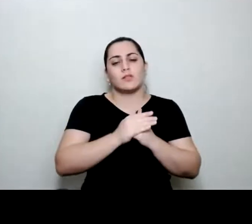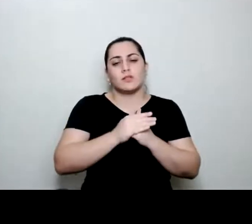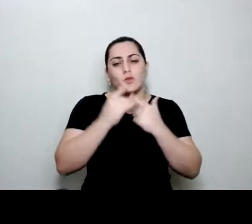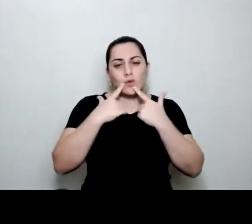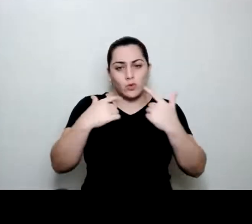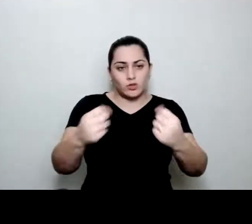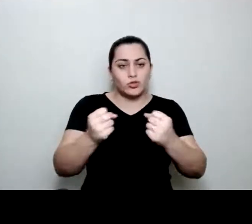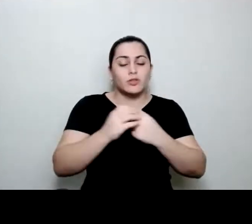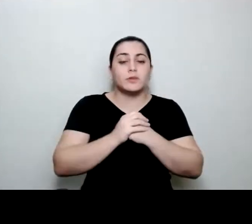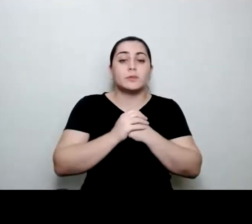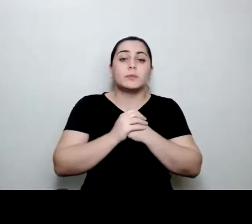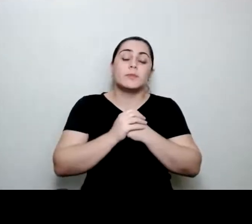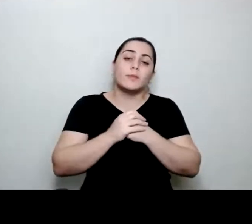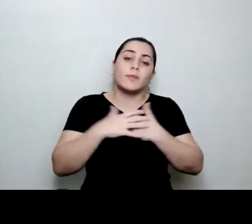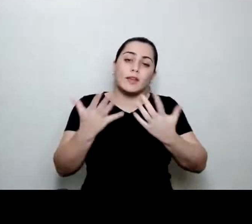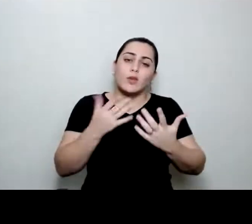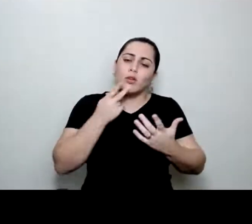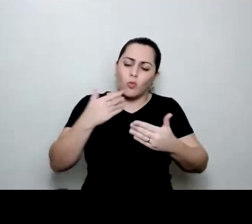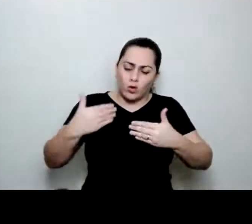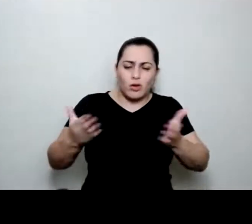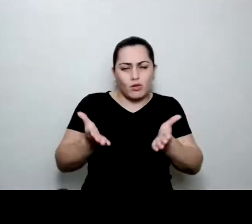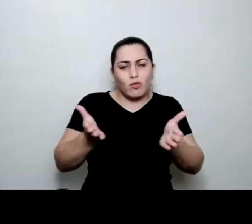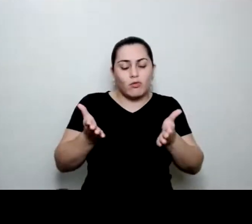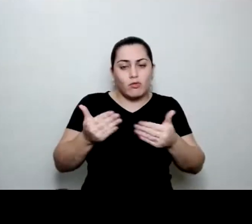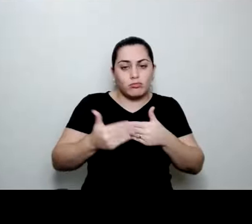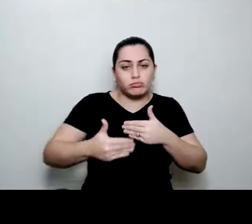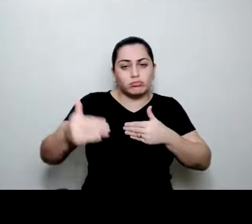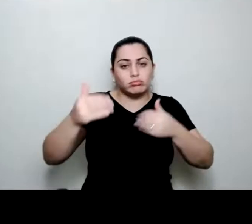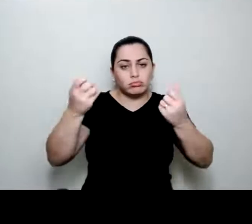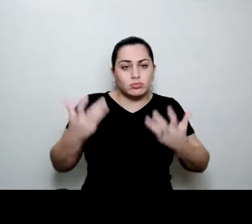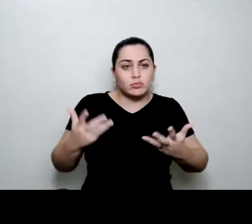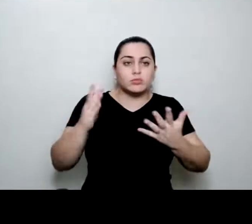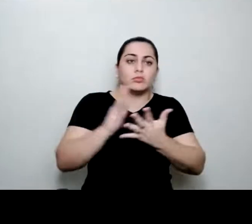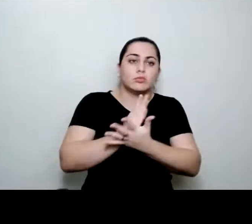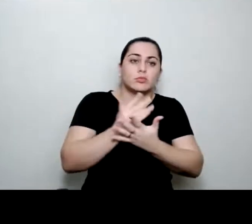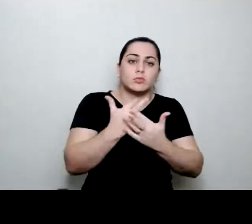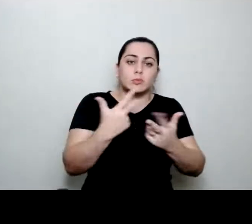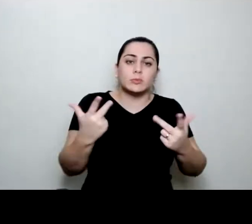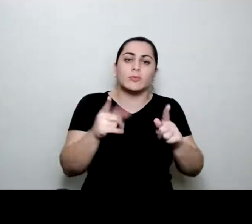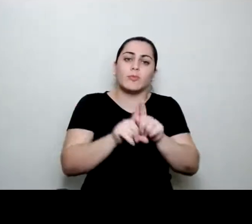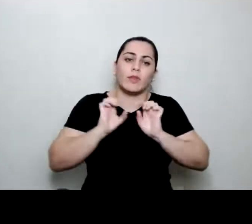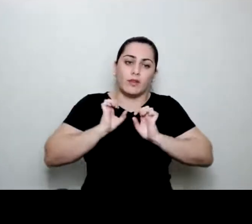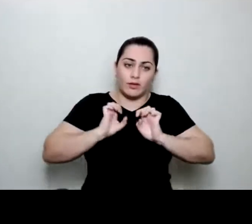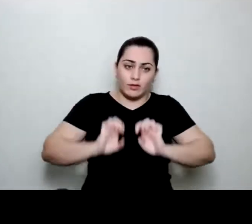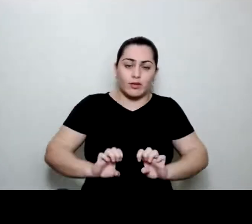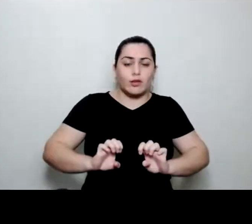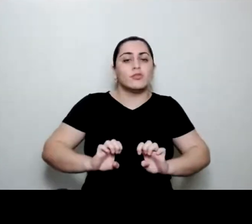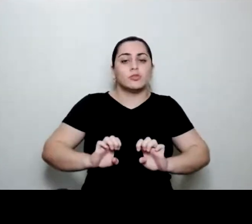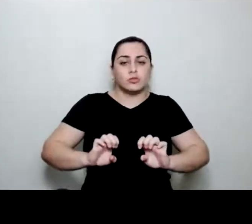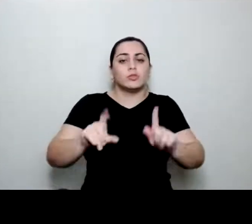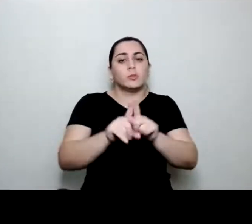E nessa jornada, eu vou tocar em algumas questões éticas e